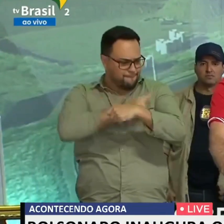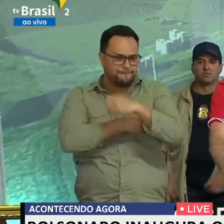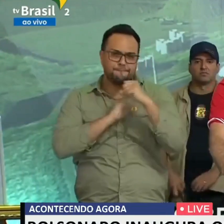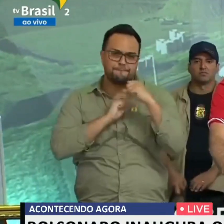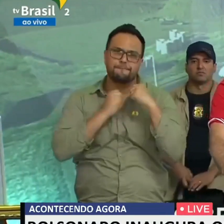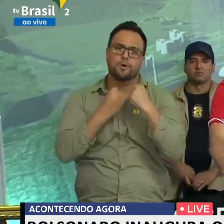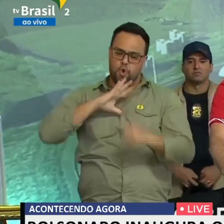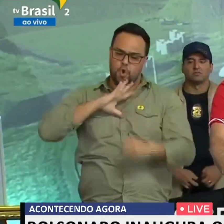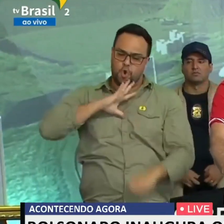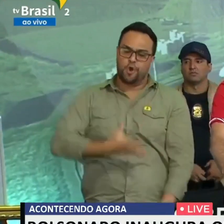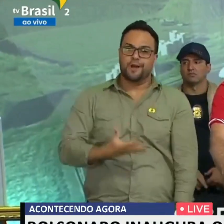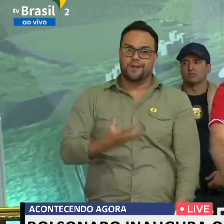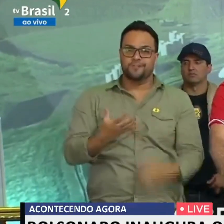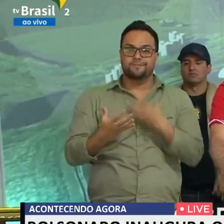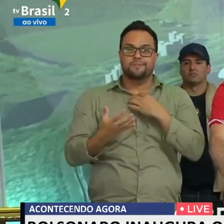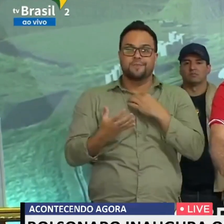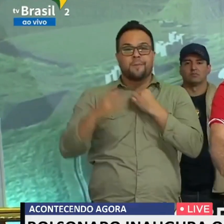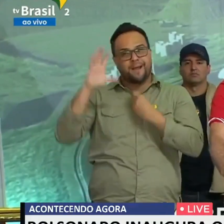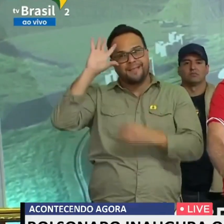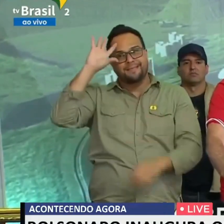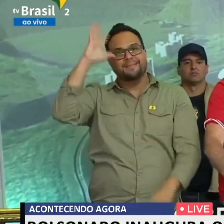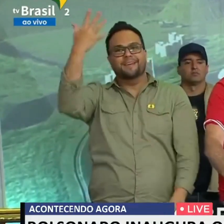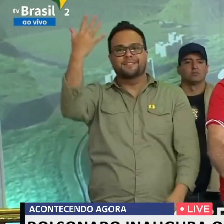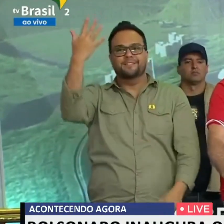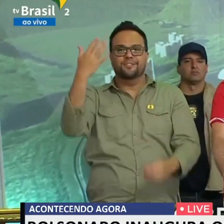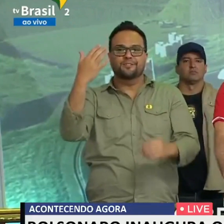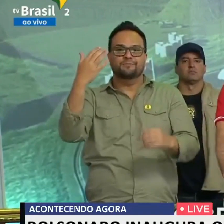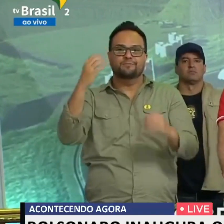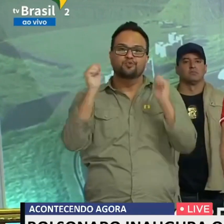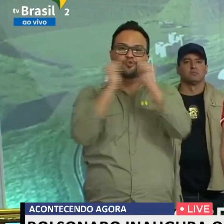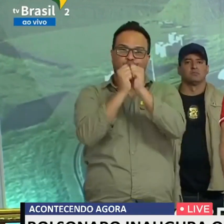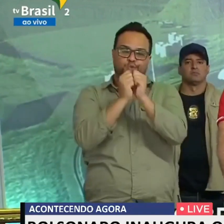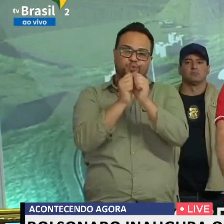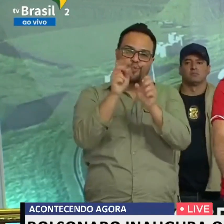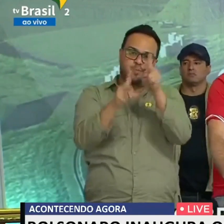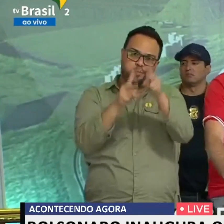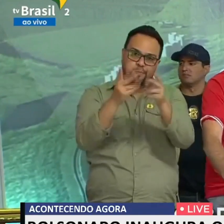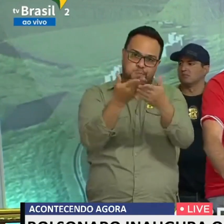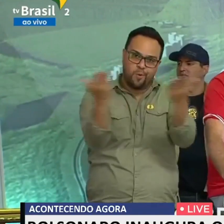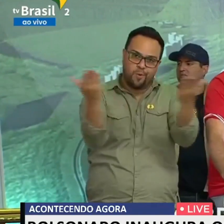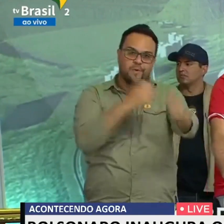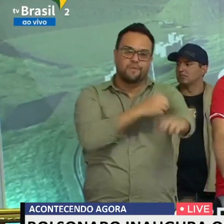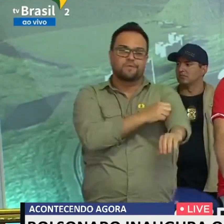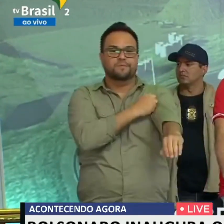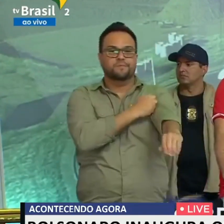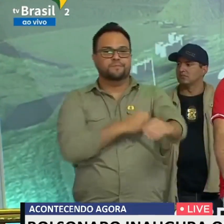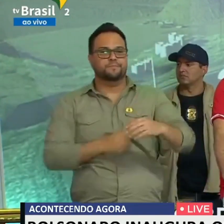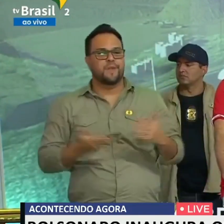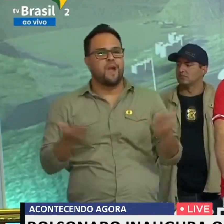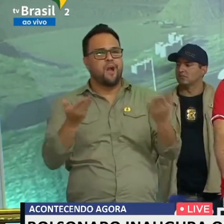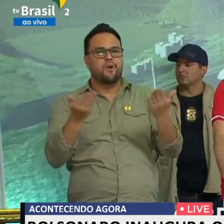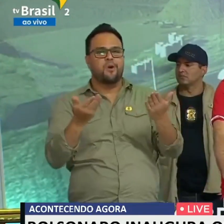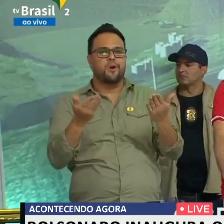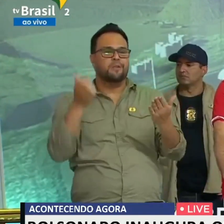para decidir bem ao lado de vocês. Indo para o encerramento.